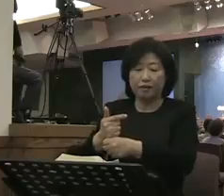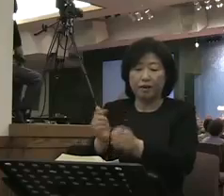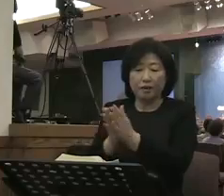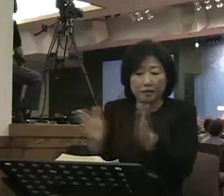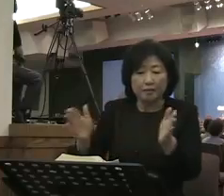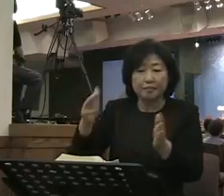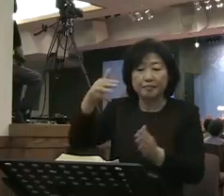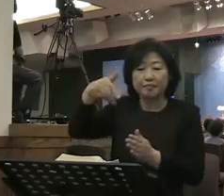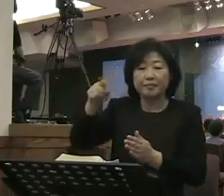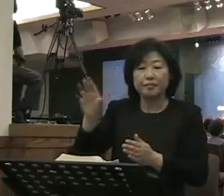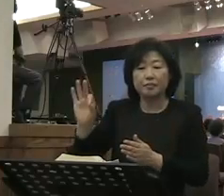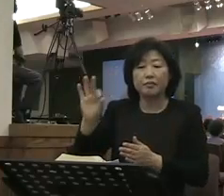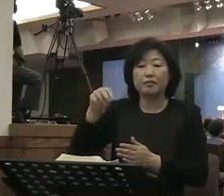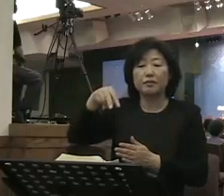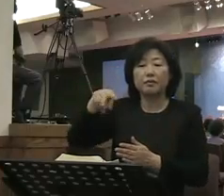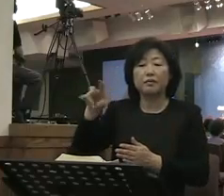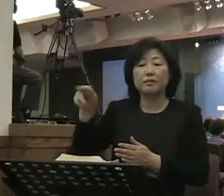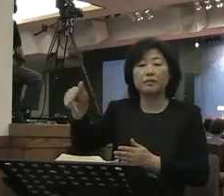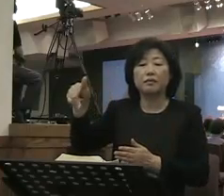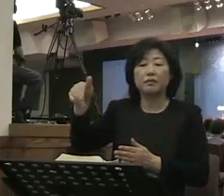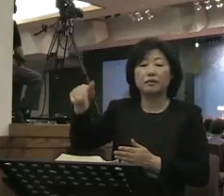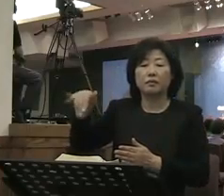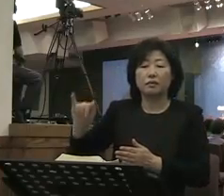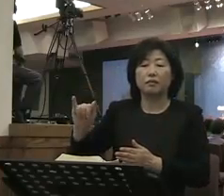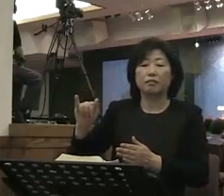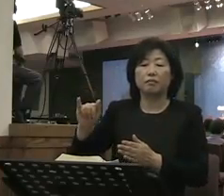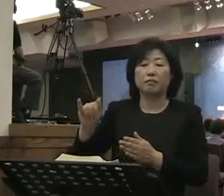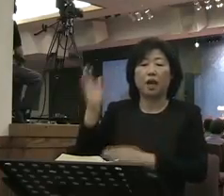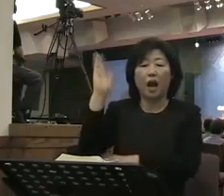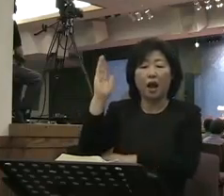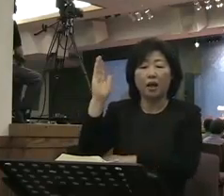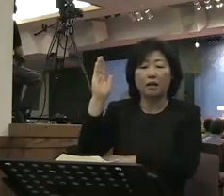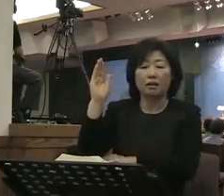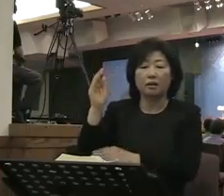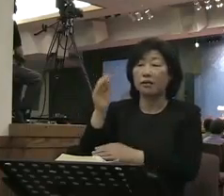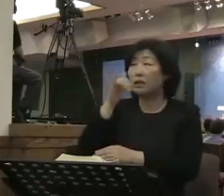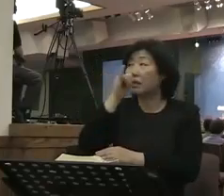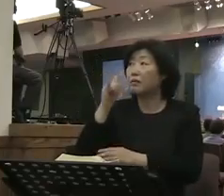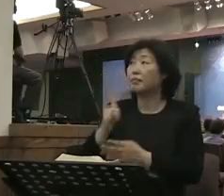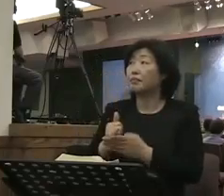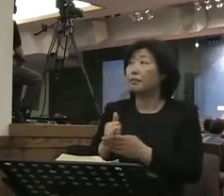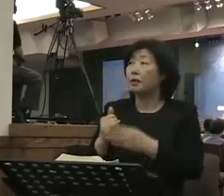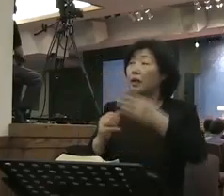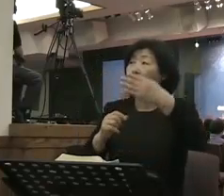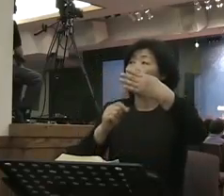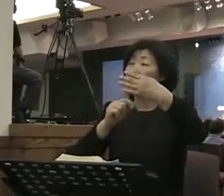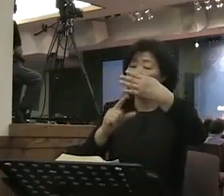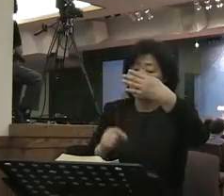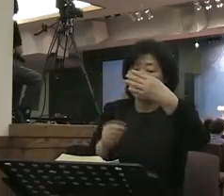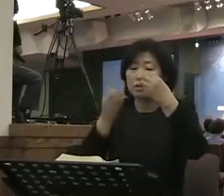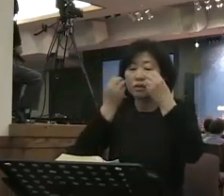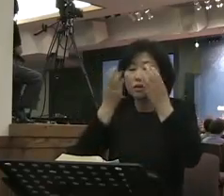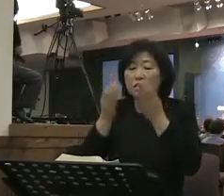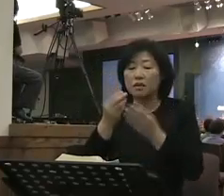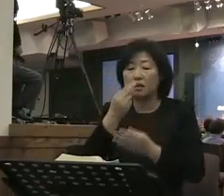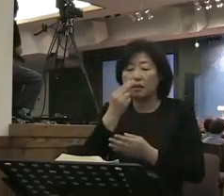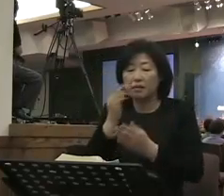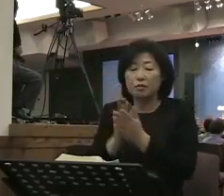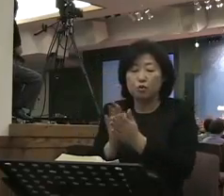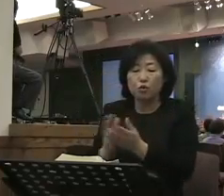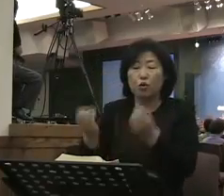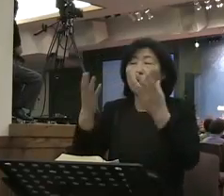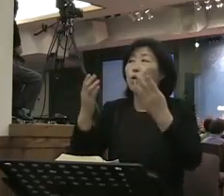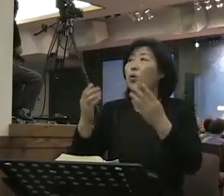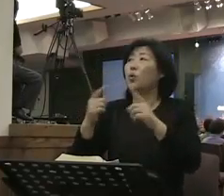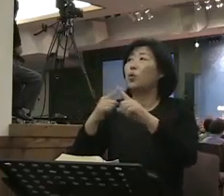하나님의 말씀을 보고 있습니다. 강해 설교를 하고 있습니다. 4월에 들어와서는 우리가 새생명 축제와 교회